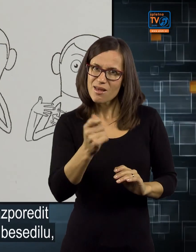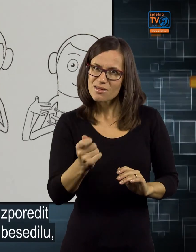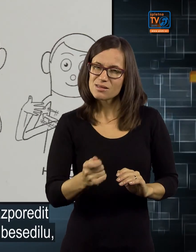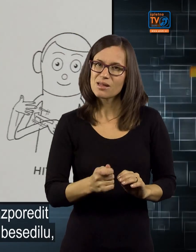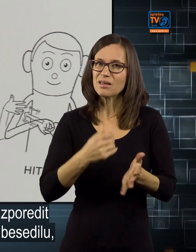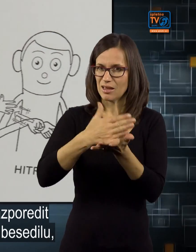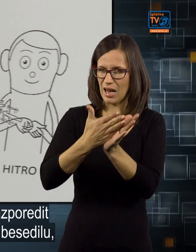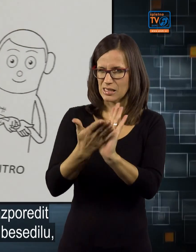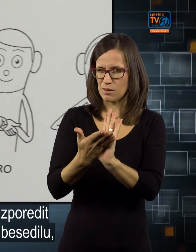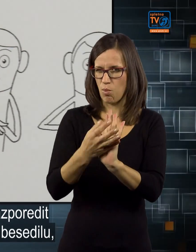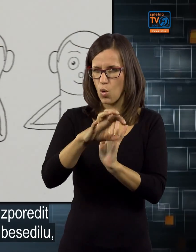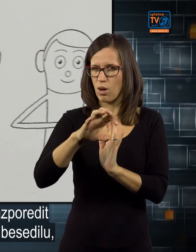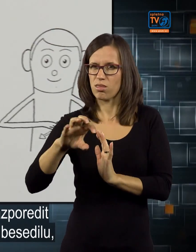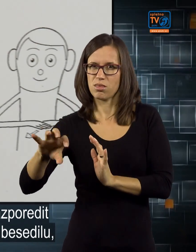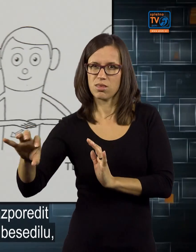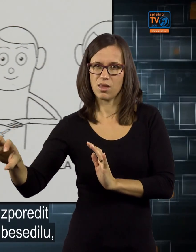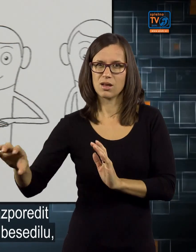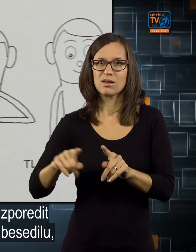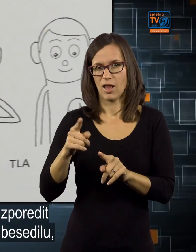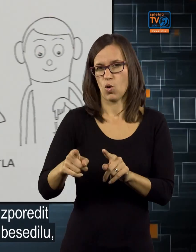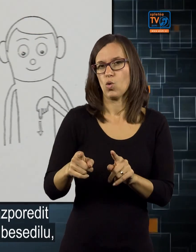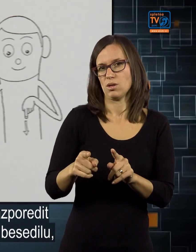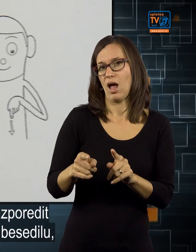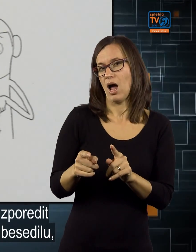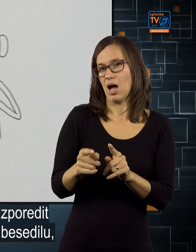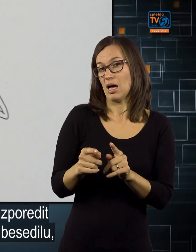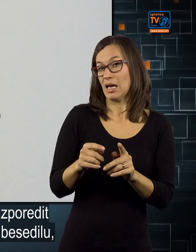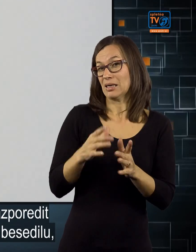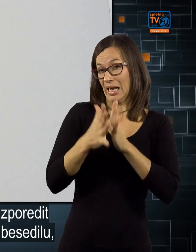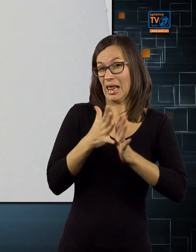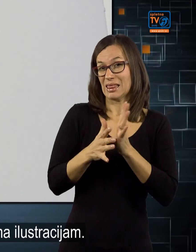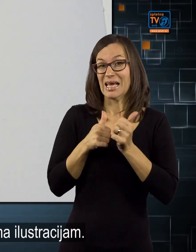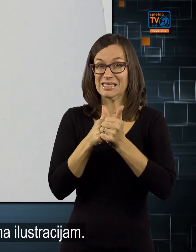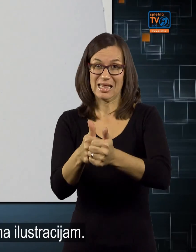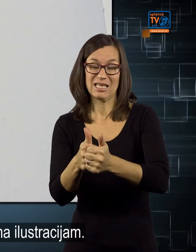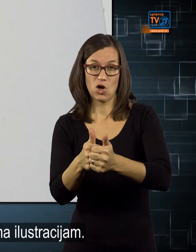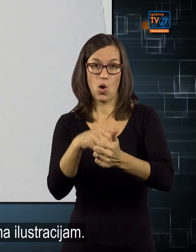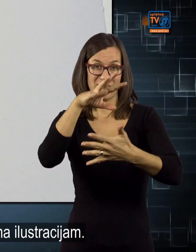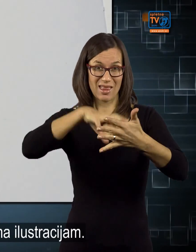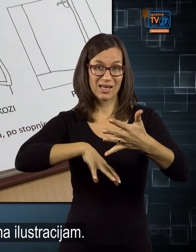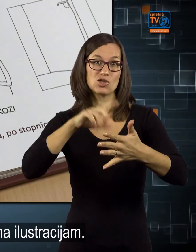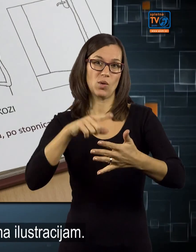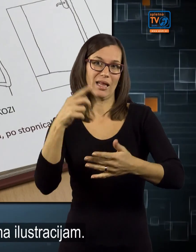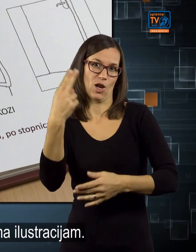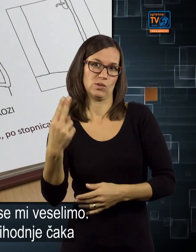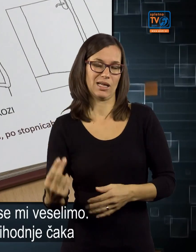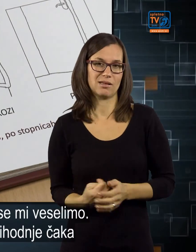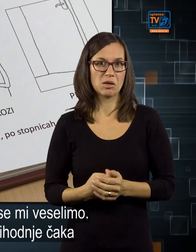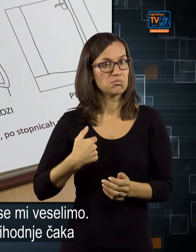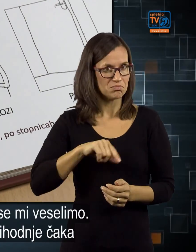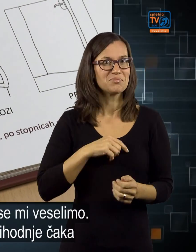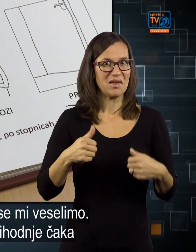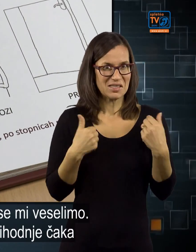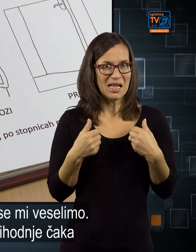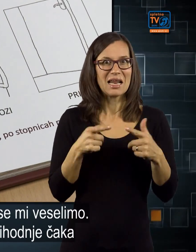potem razporediti tako, da kretnje zvesto sledijo tudi tekstu, ki je napisan, oziroma ilustraciji. Takega sodelovanja se